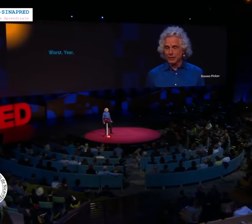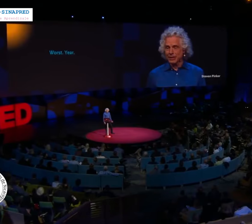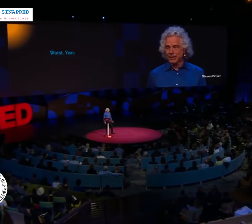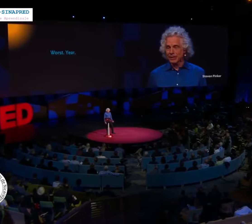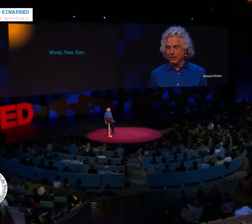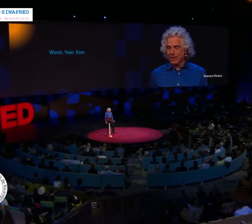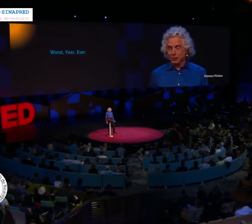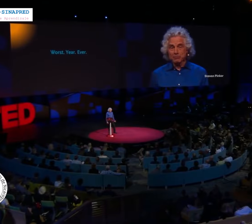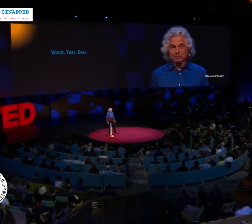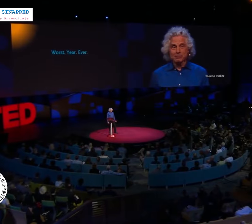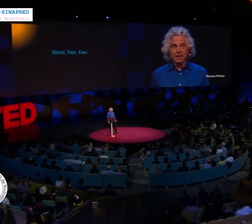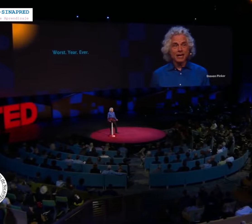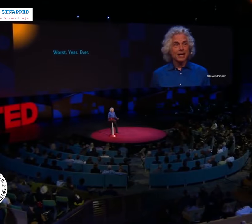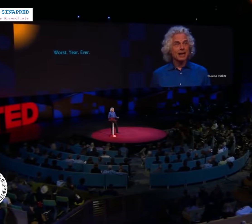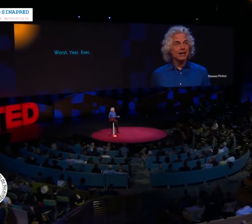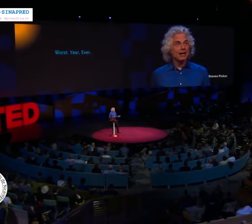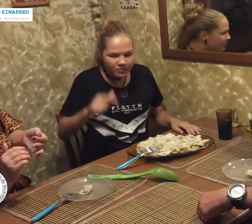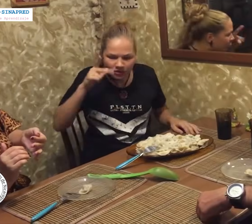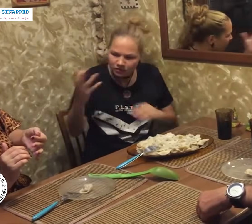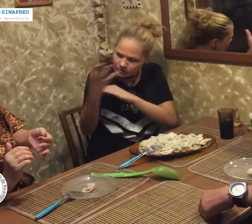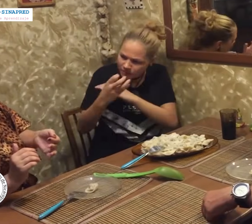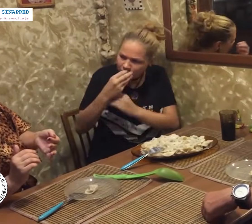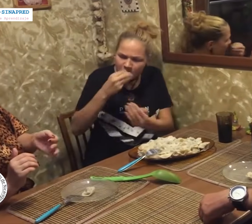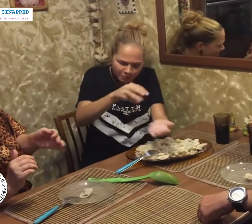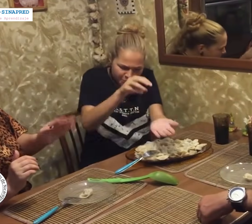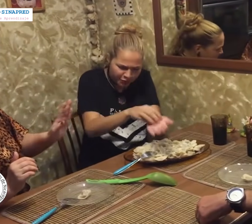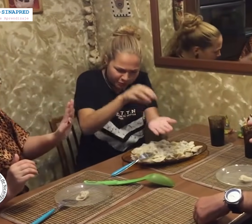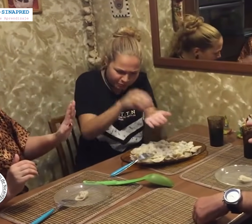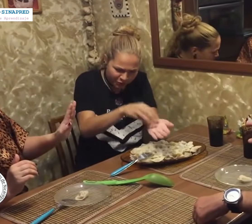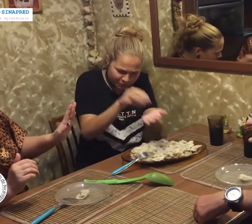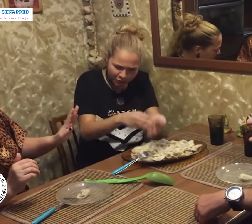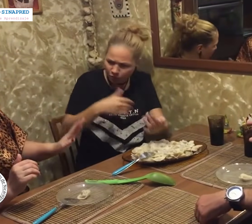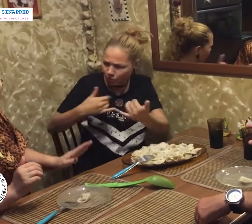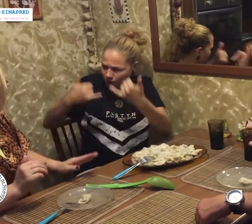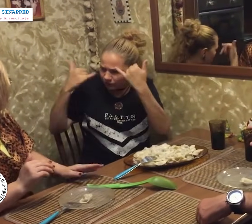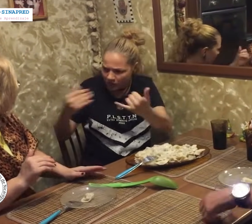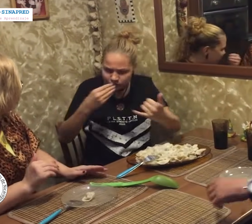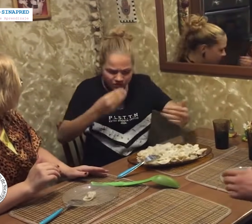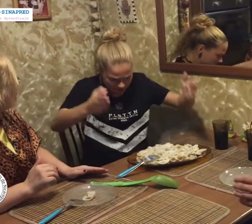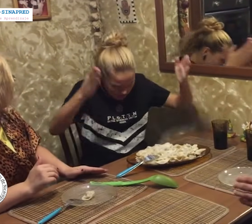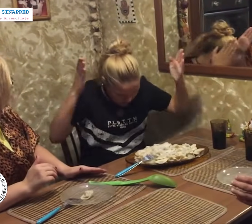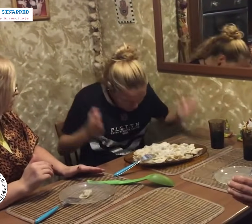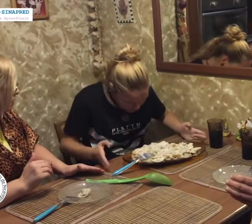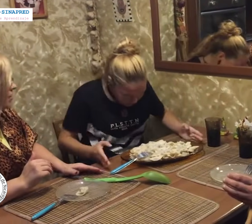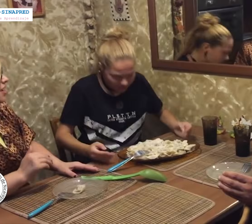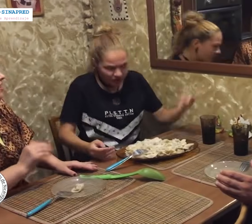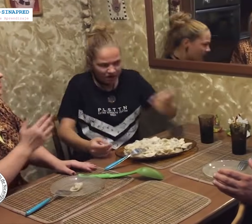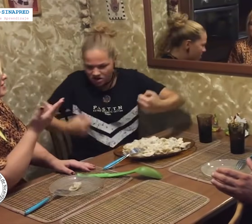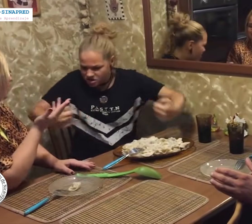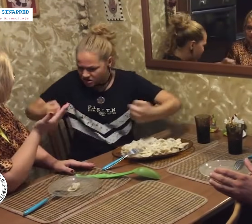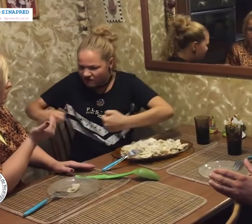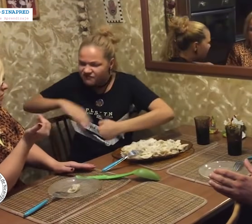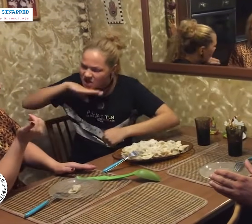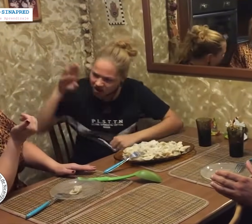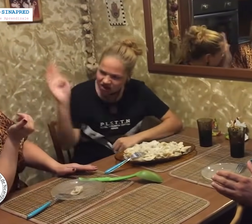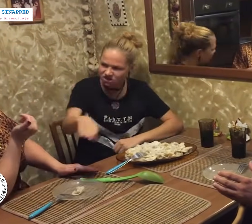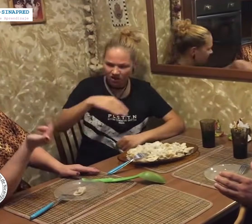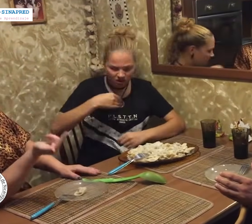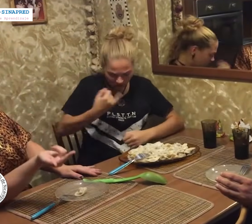Algunos lingüistas consideran que lo sucedido en Managua prueba que la adquisición del lenguaje es un atributo nato de la mente